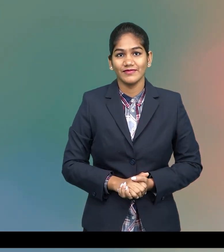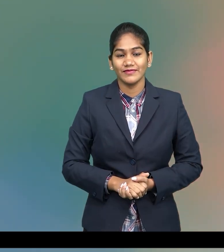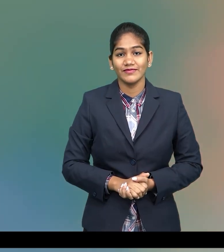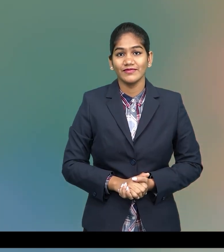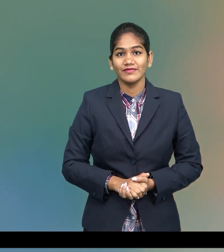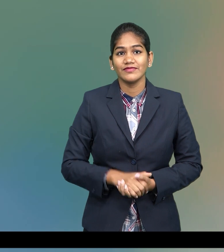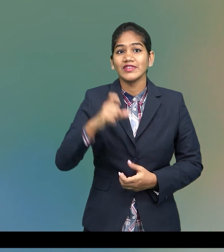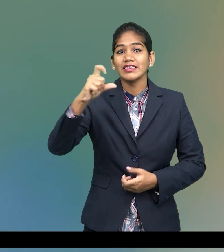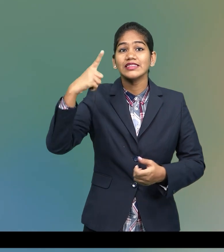క్లైమోగ్రాఫ్